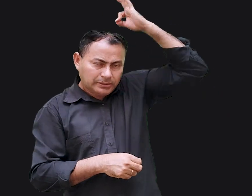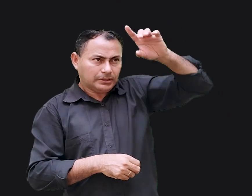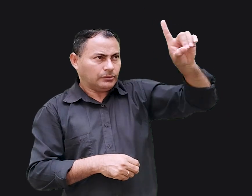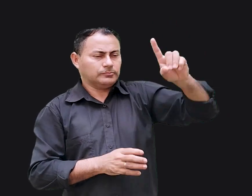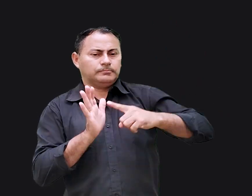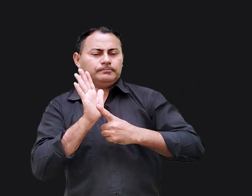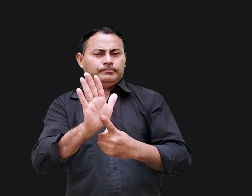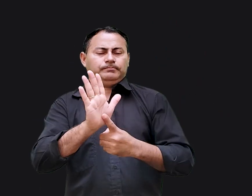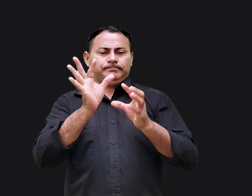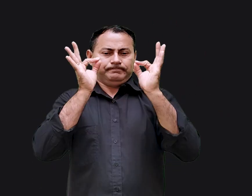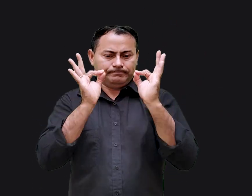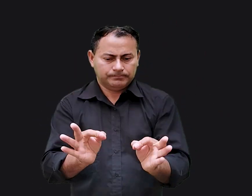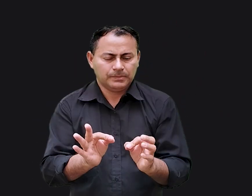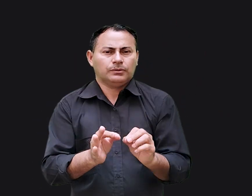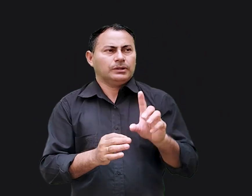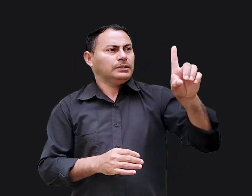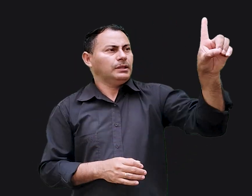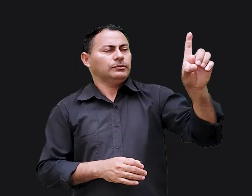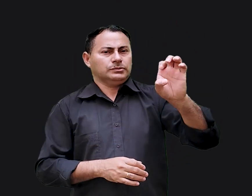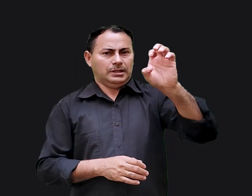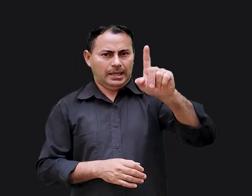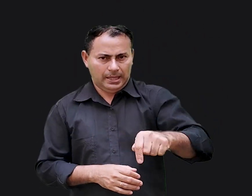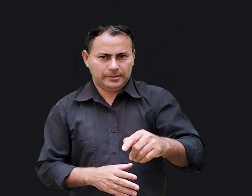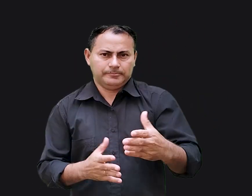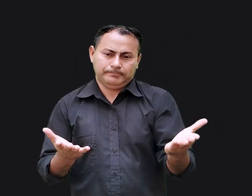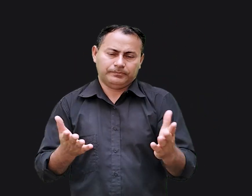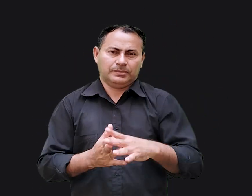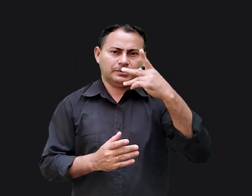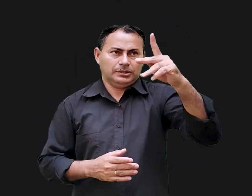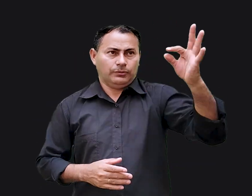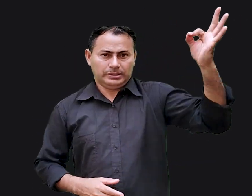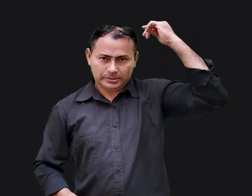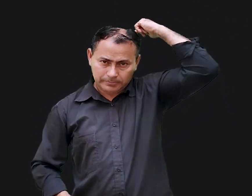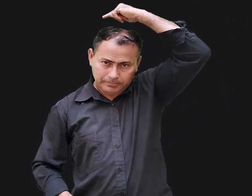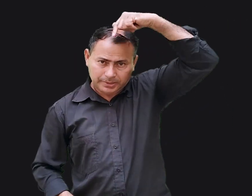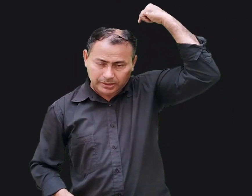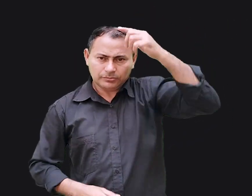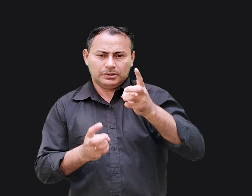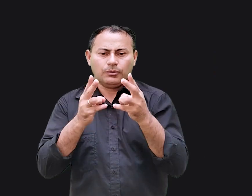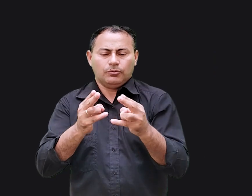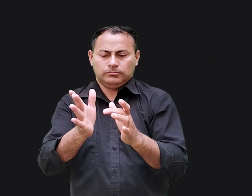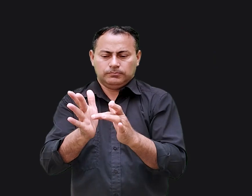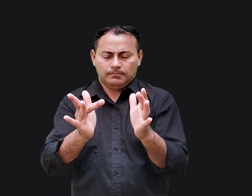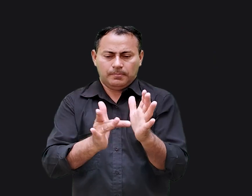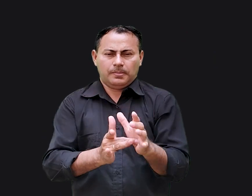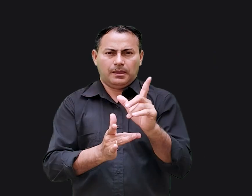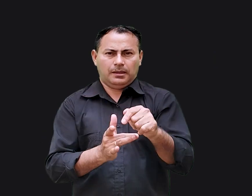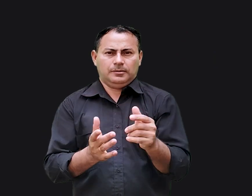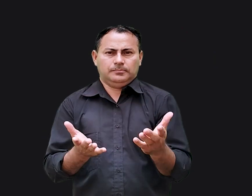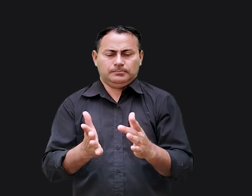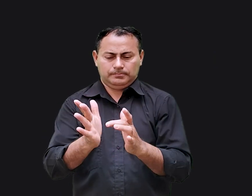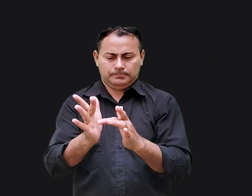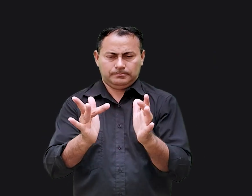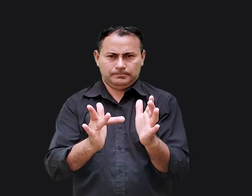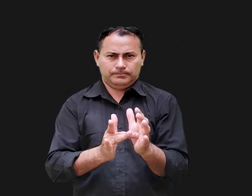e expressaríamos a essência do que Deus é em seu Espírito. Seríamos assim como Jesus foi. Jesus Cristo